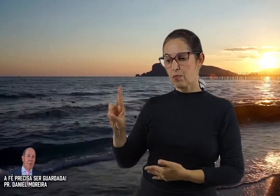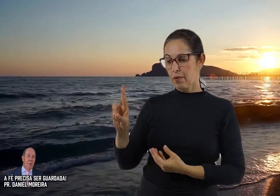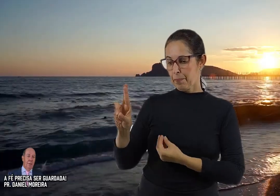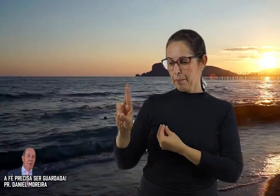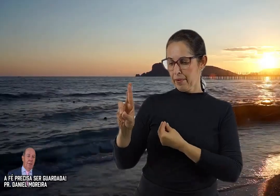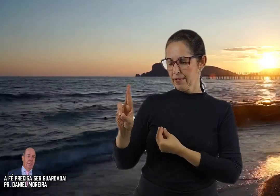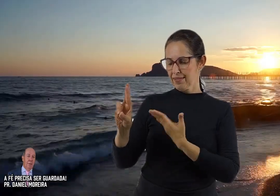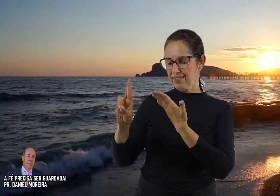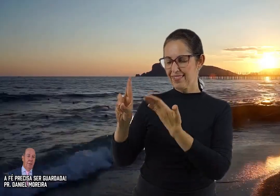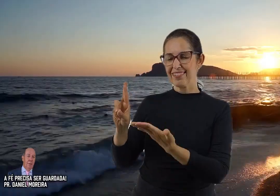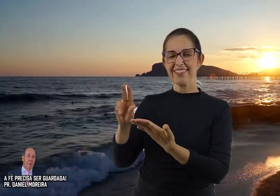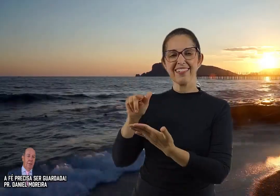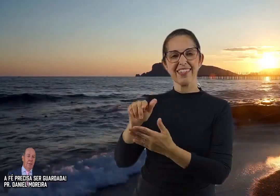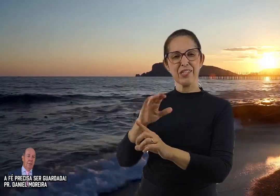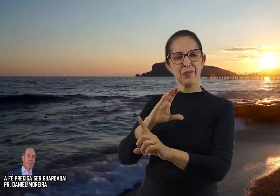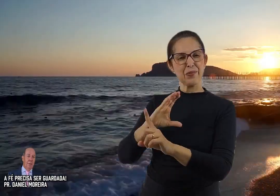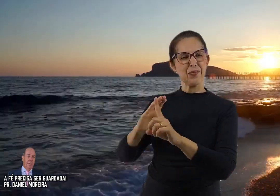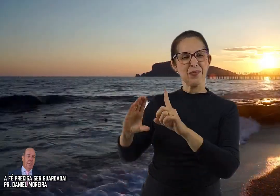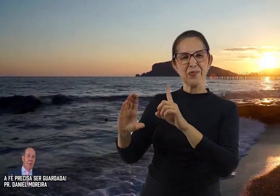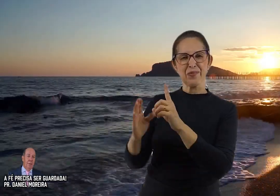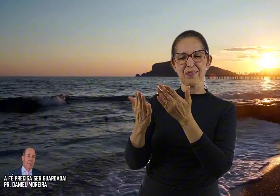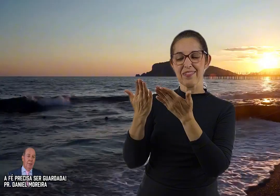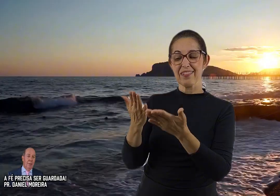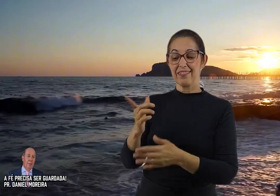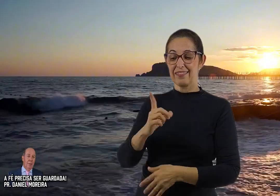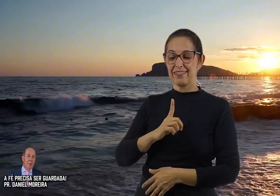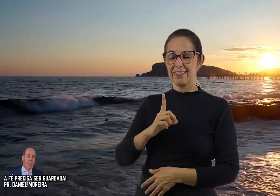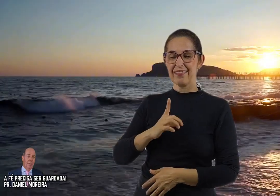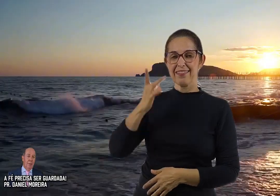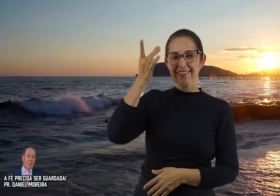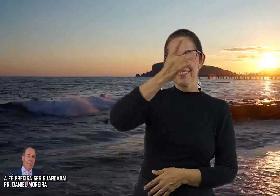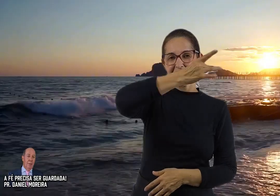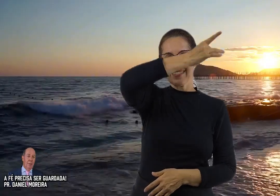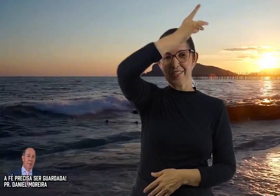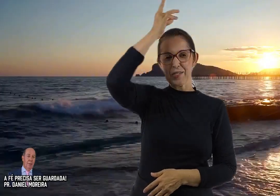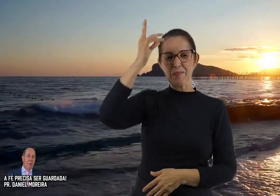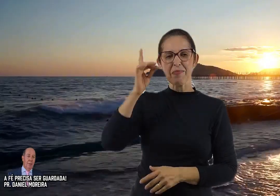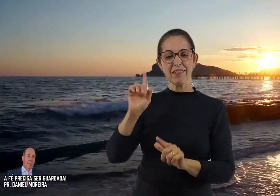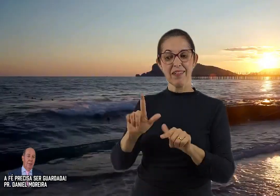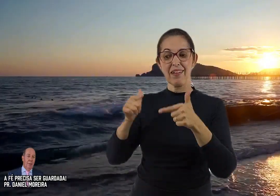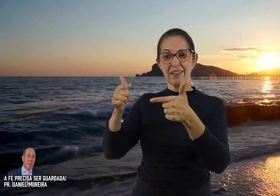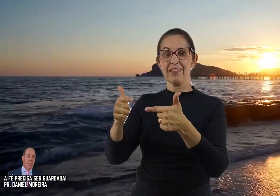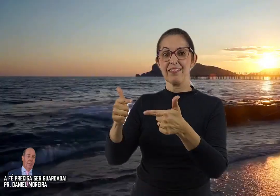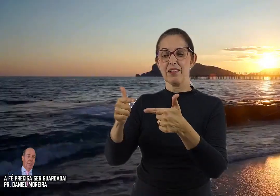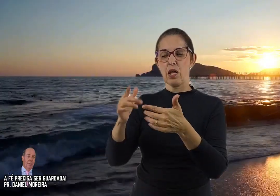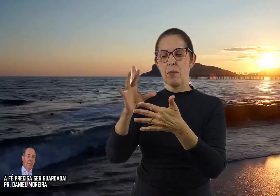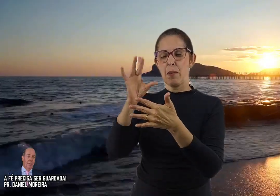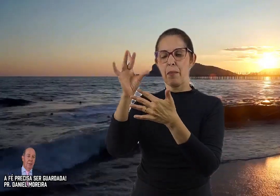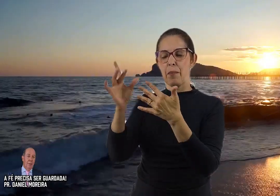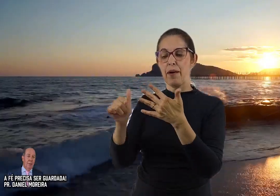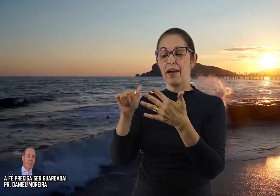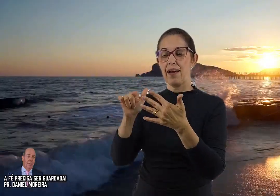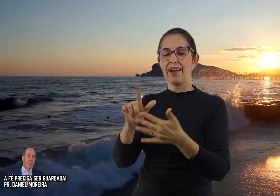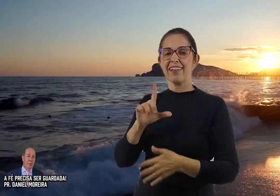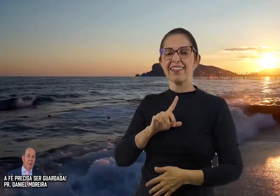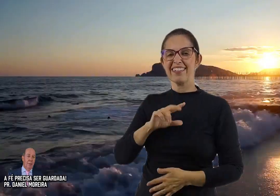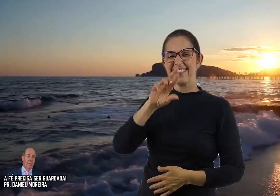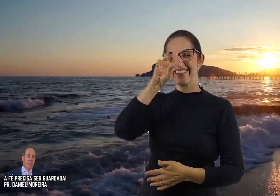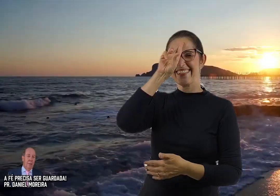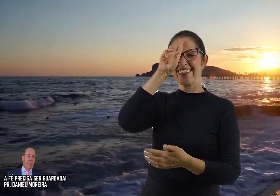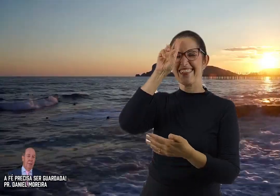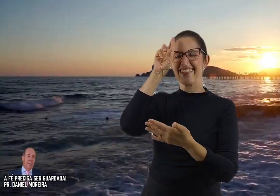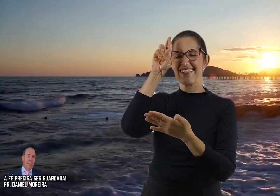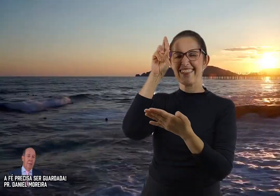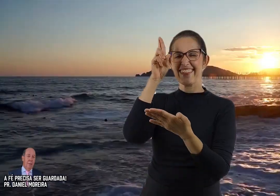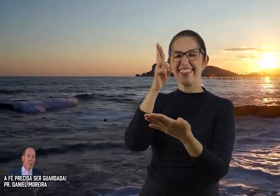Em um culto onde há operação do Espírito Santo, há os resultados dos atos